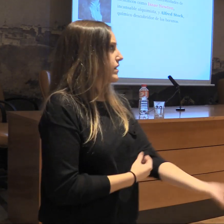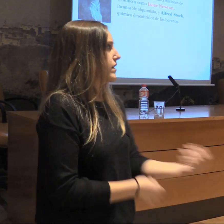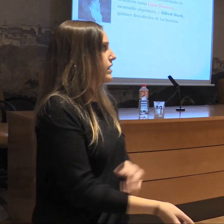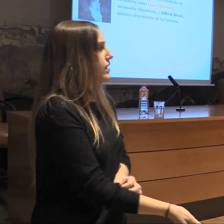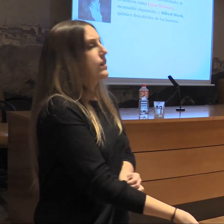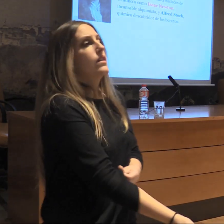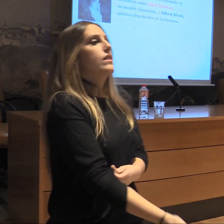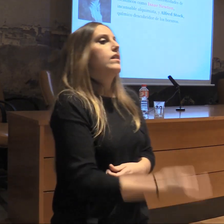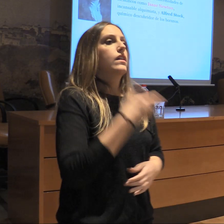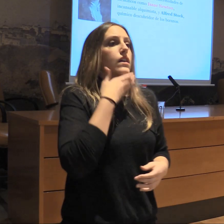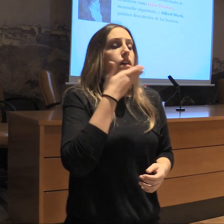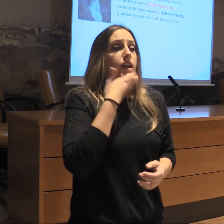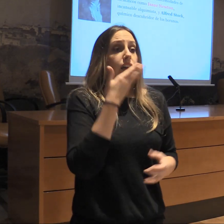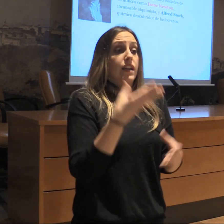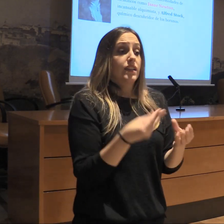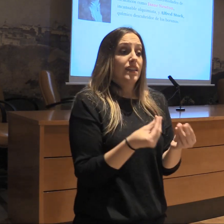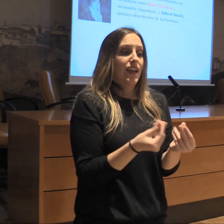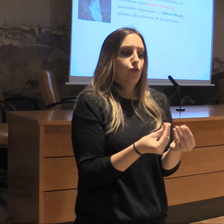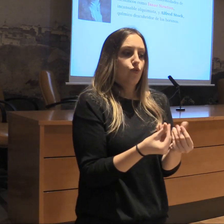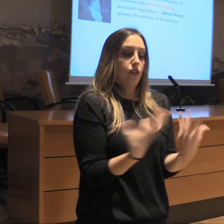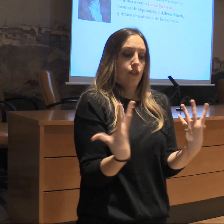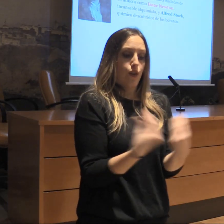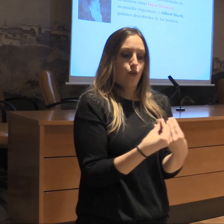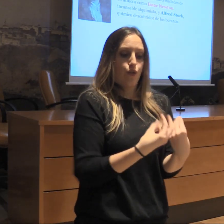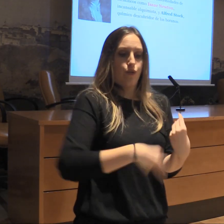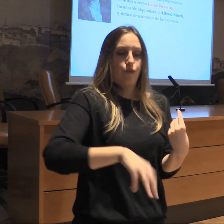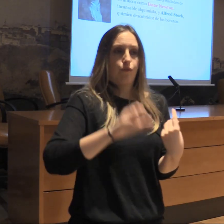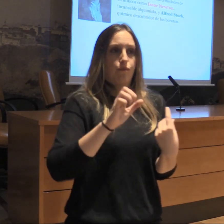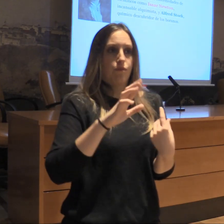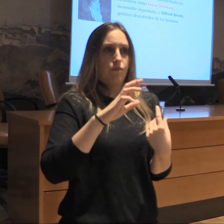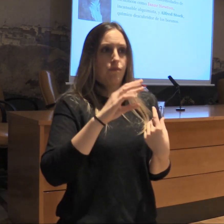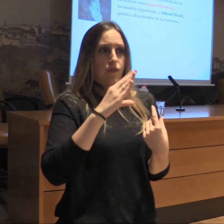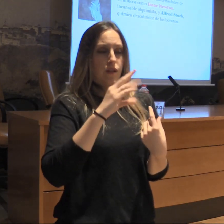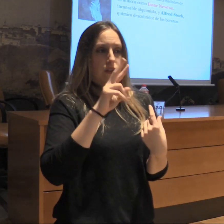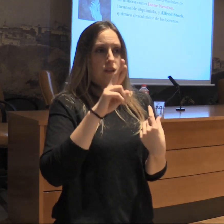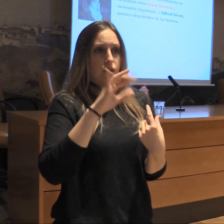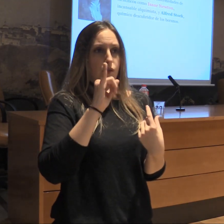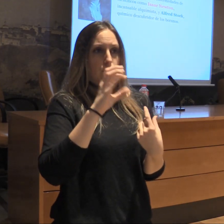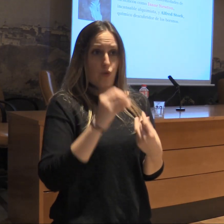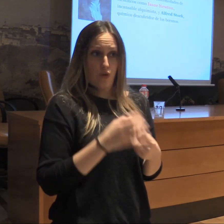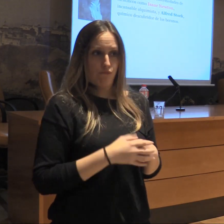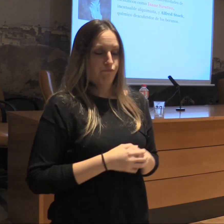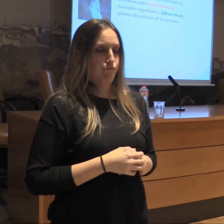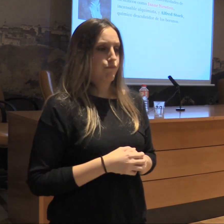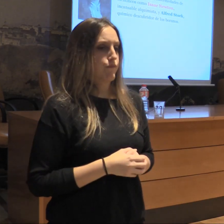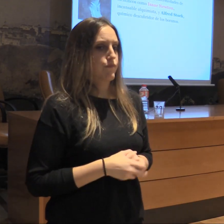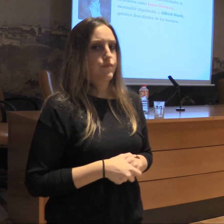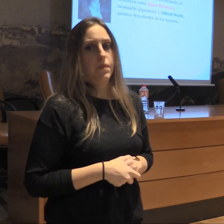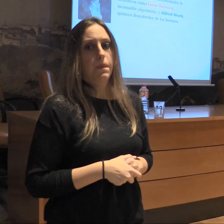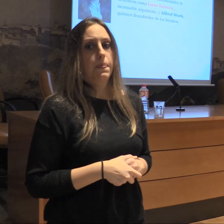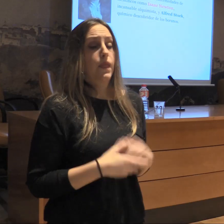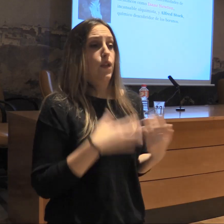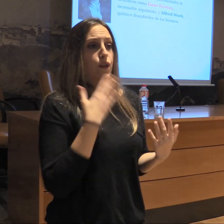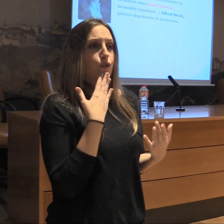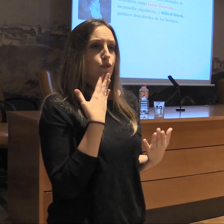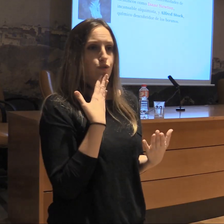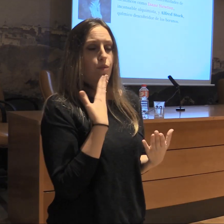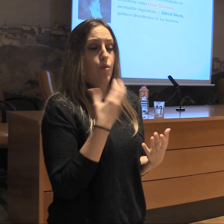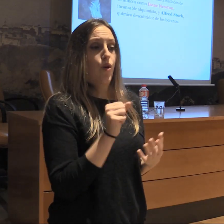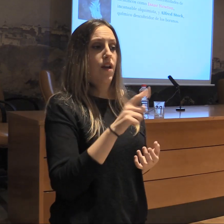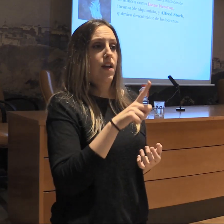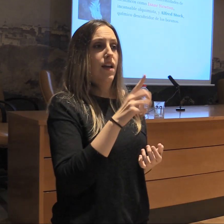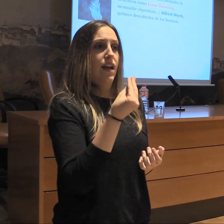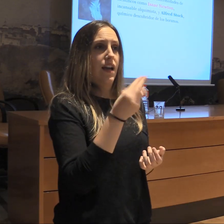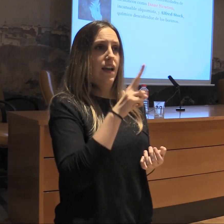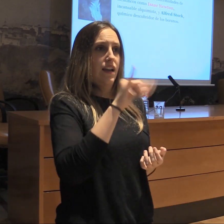calentar distintas sustancias con mercurio. La época que más activo estaba como alquimista, que era justamente